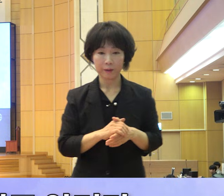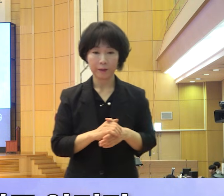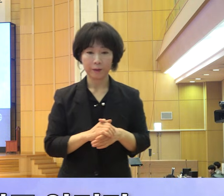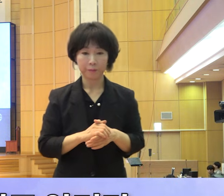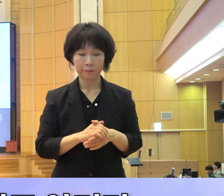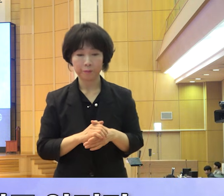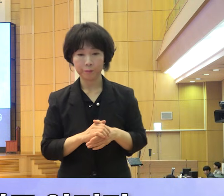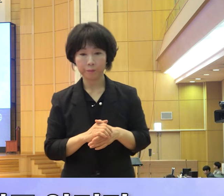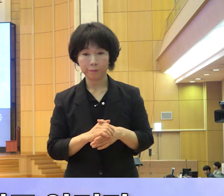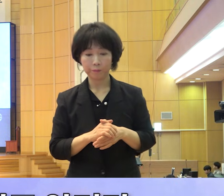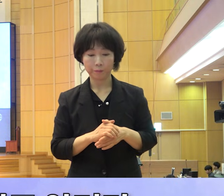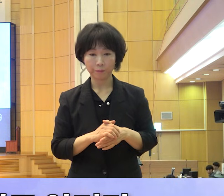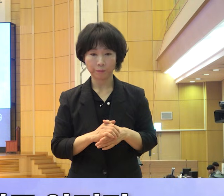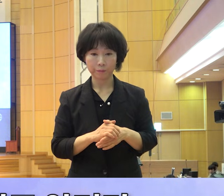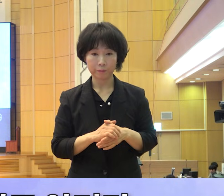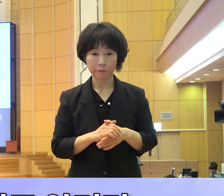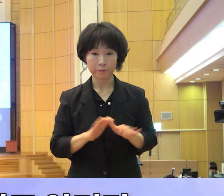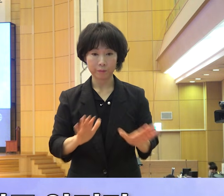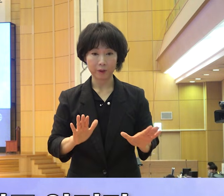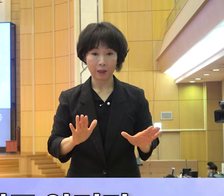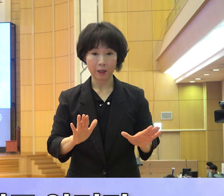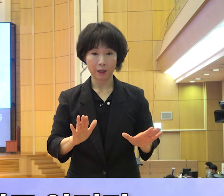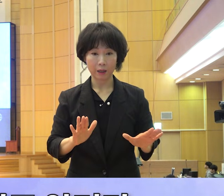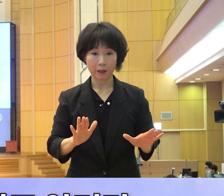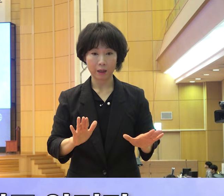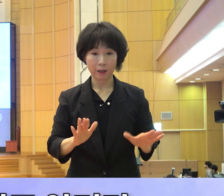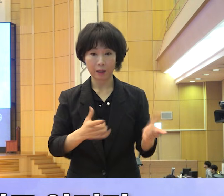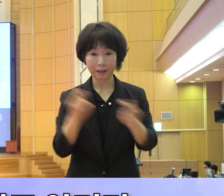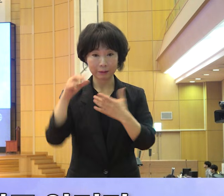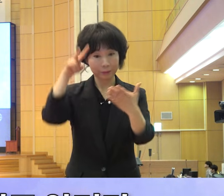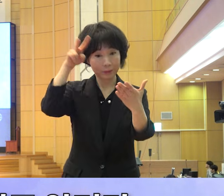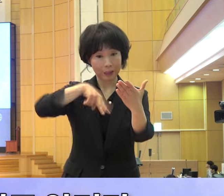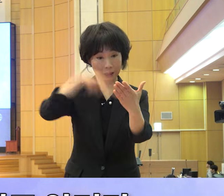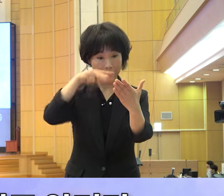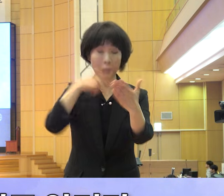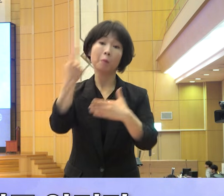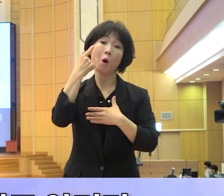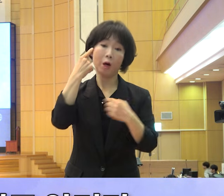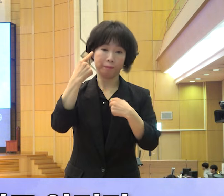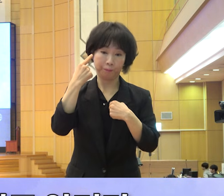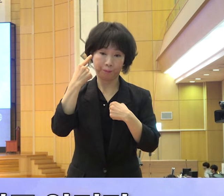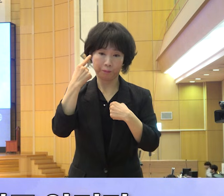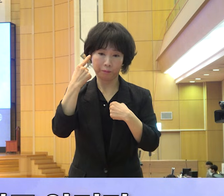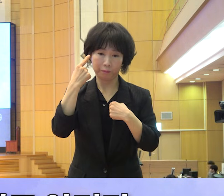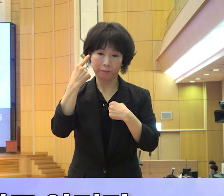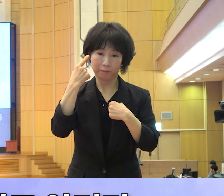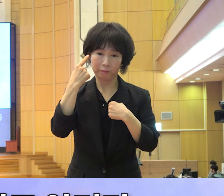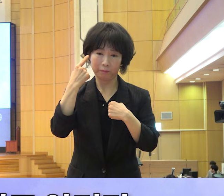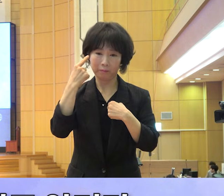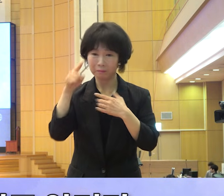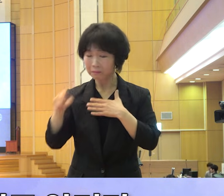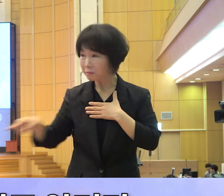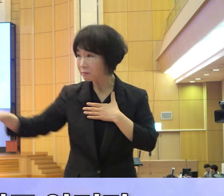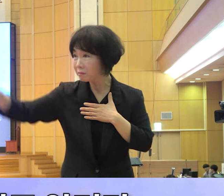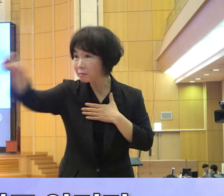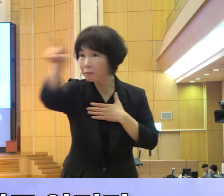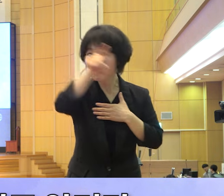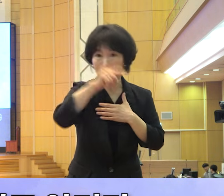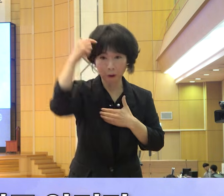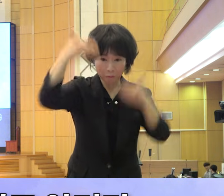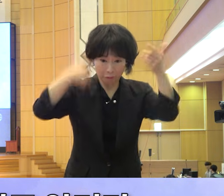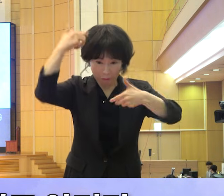158페이지입니다. 다 같이 함께 읽어보겠습니다. 시작. 이에